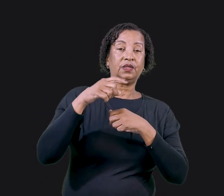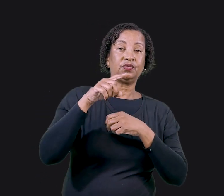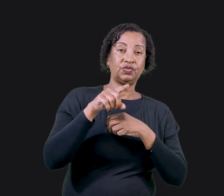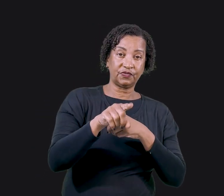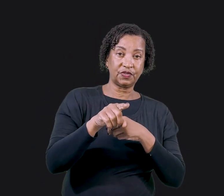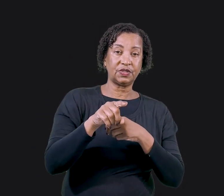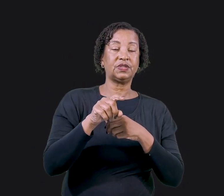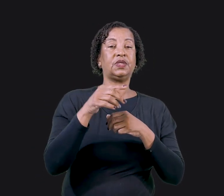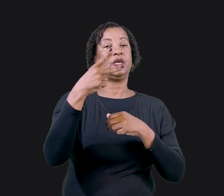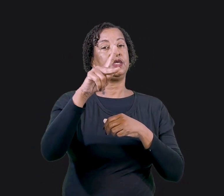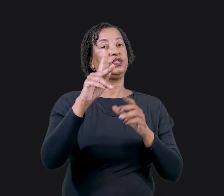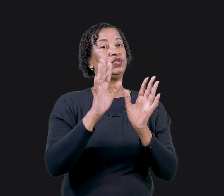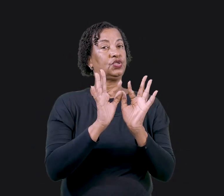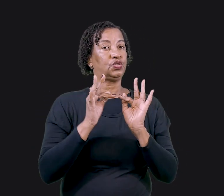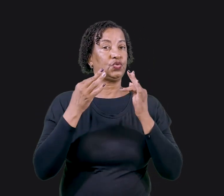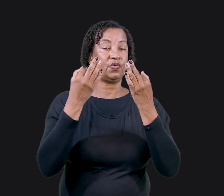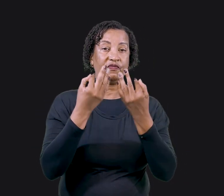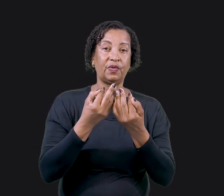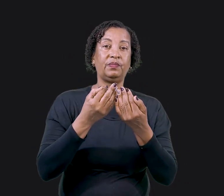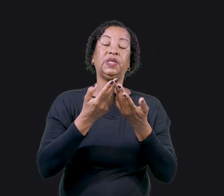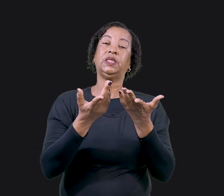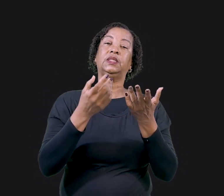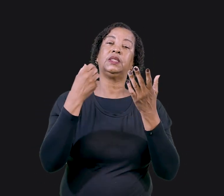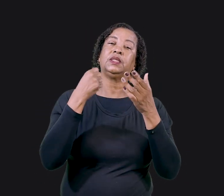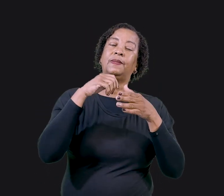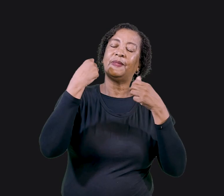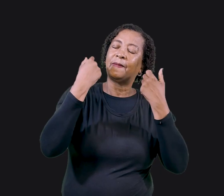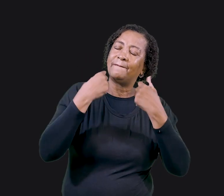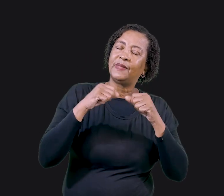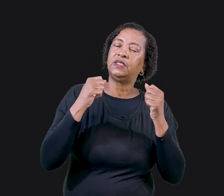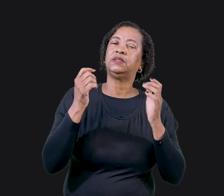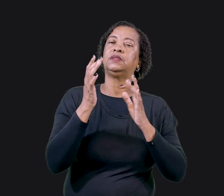pelas pessoas que estão à sua volta, quem sabe por sua família que está com